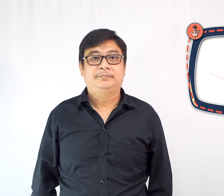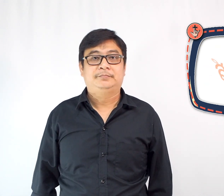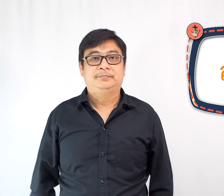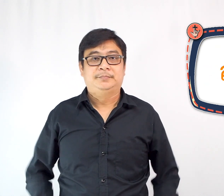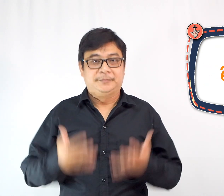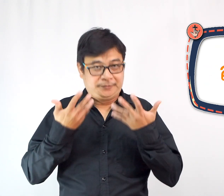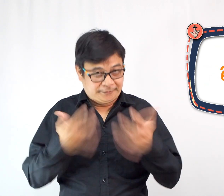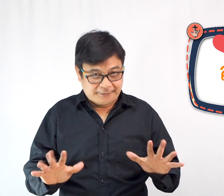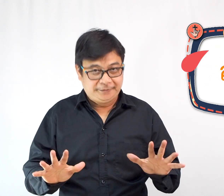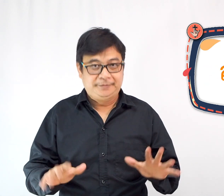สำเร็จ